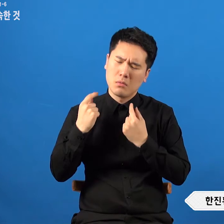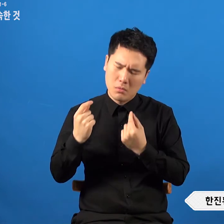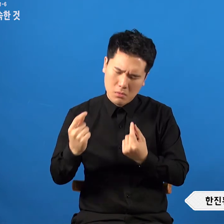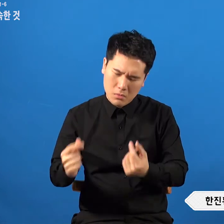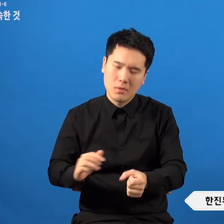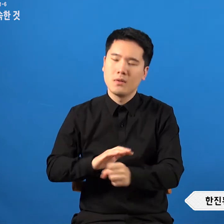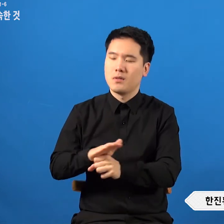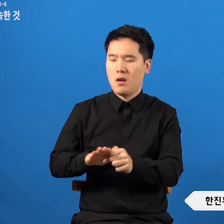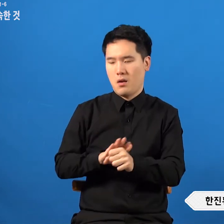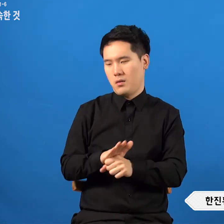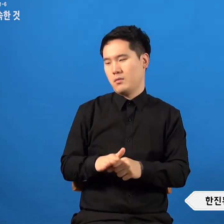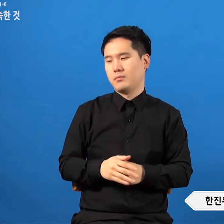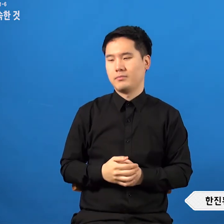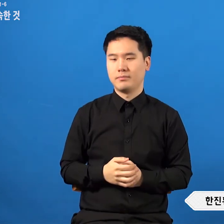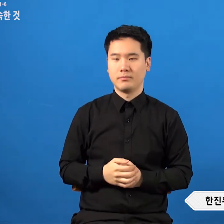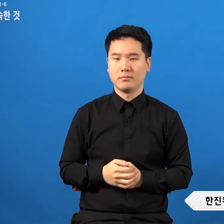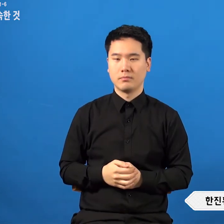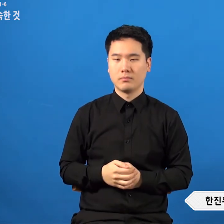여전히 사랑하세요.